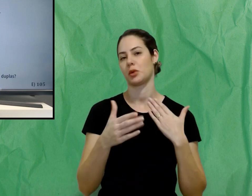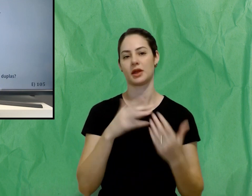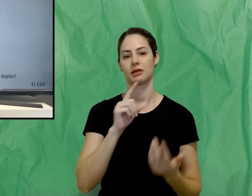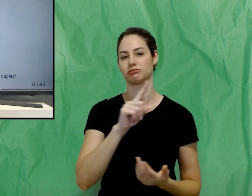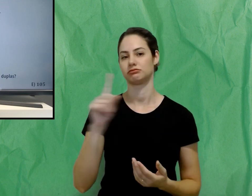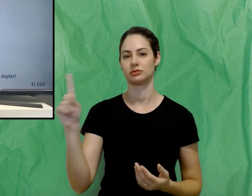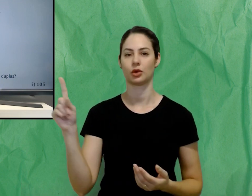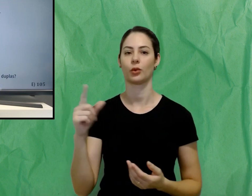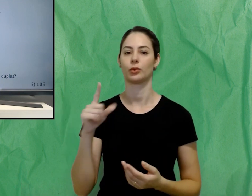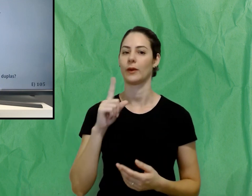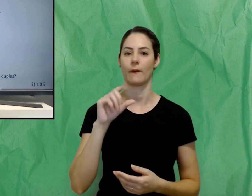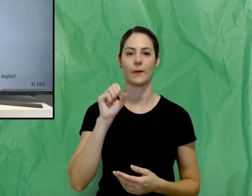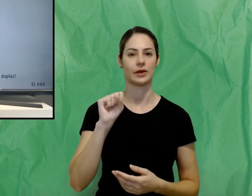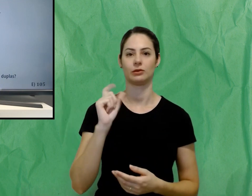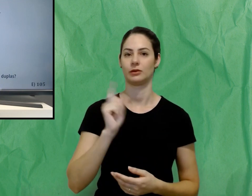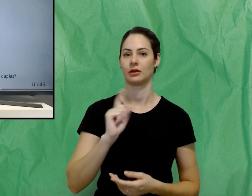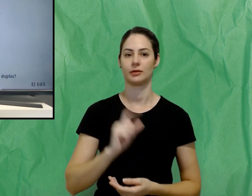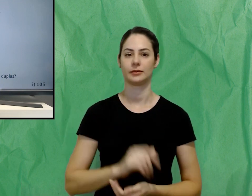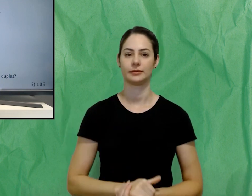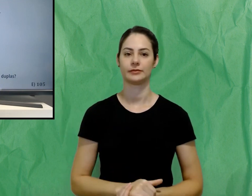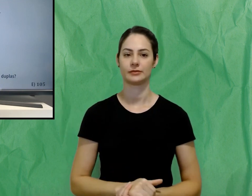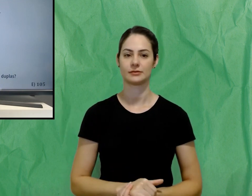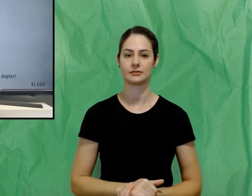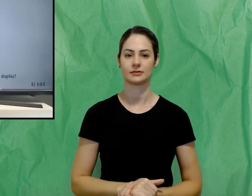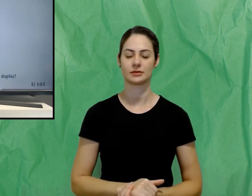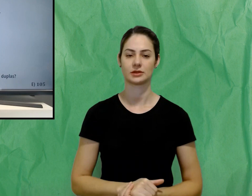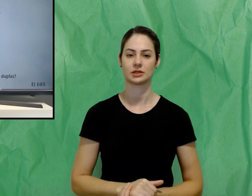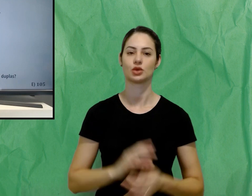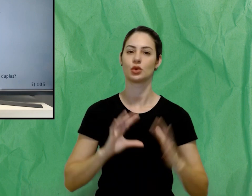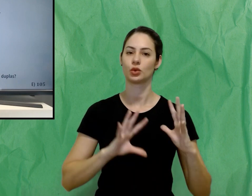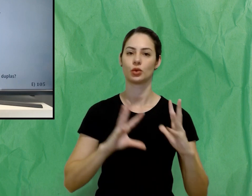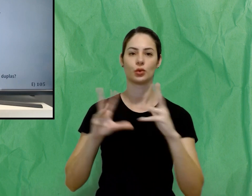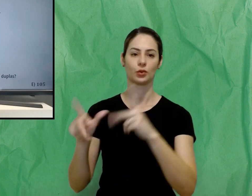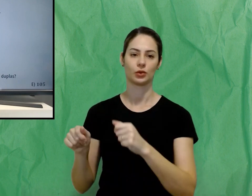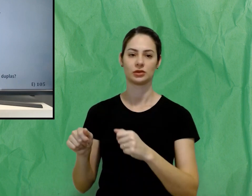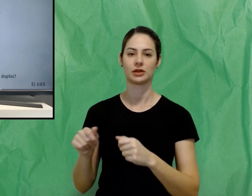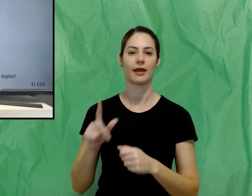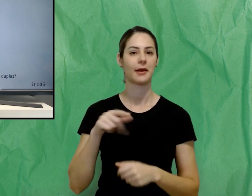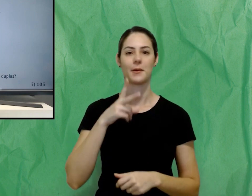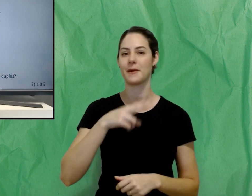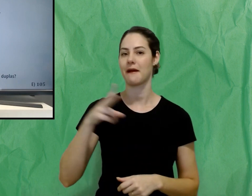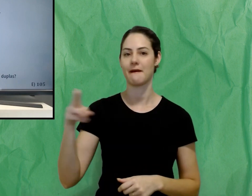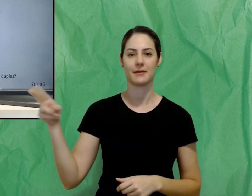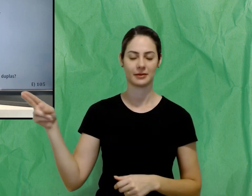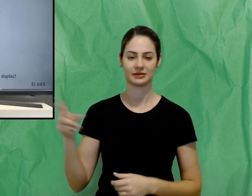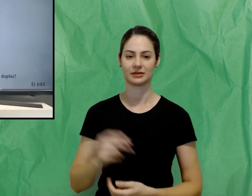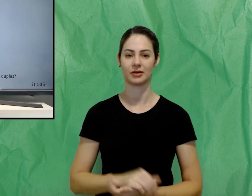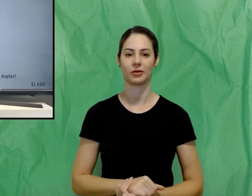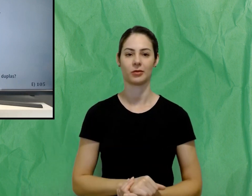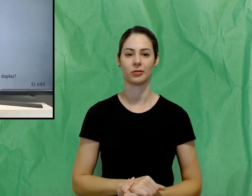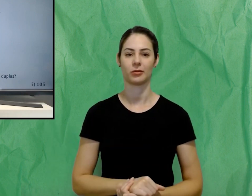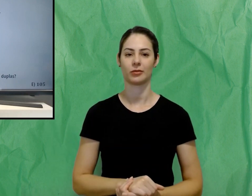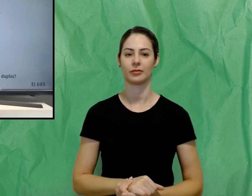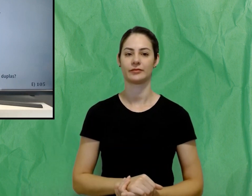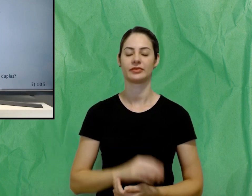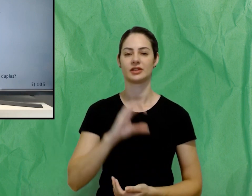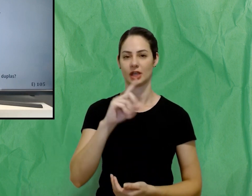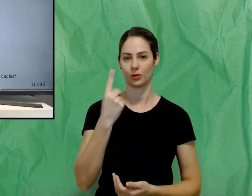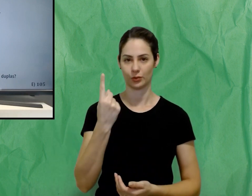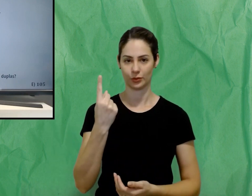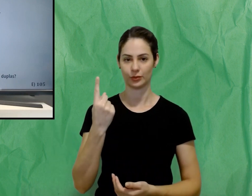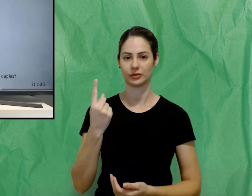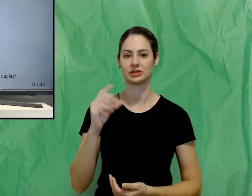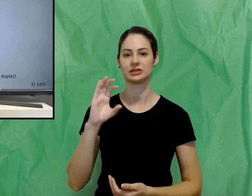serão 8 posições? Porque todas essas posições são idênticas. Qualquer posição que o C1 entrar aqui,